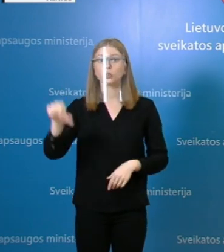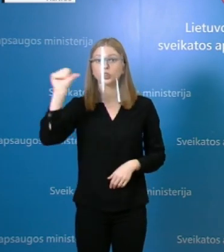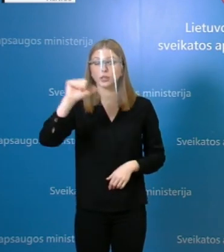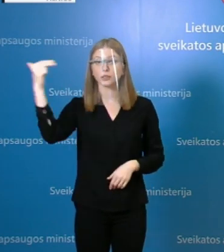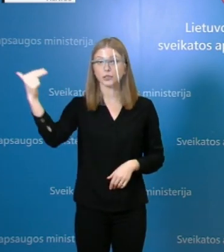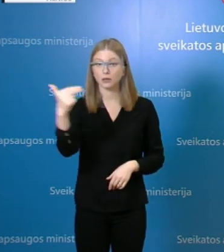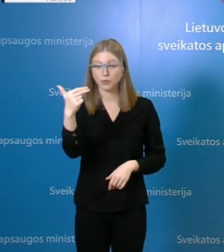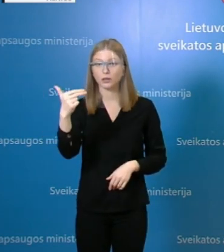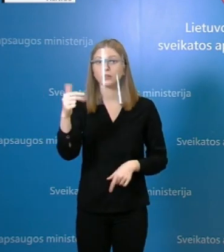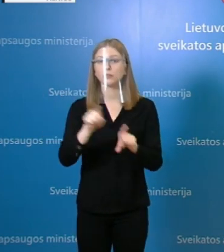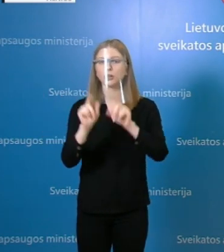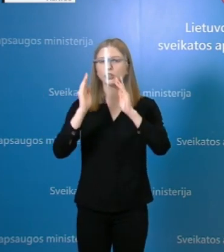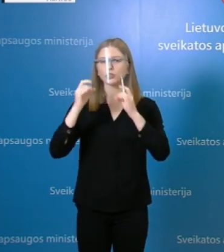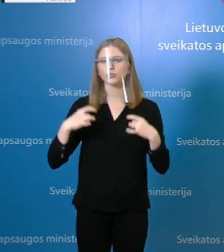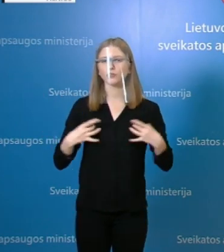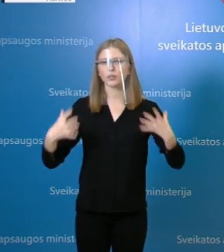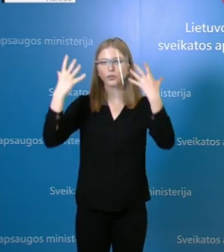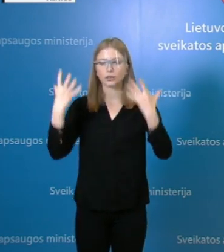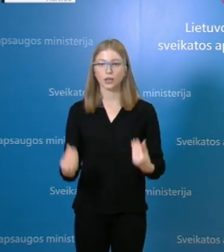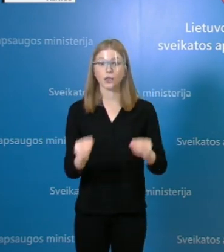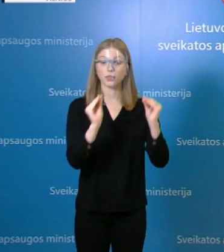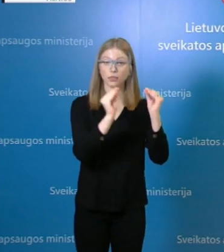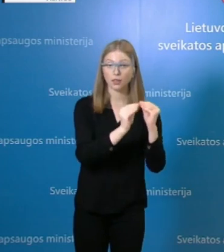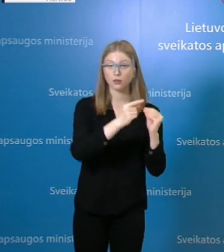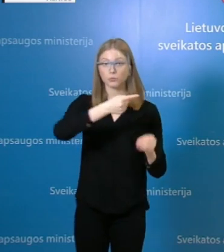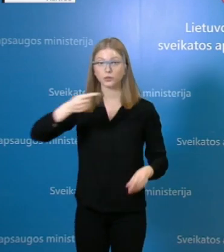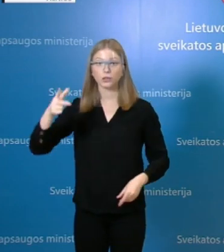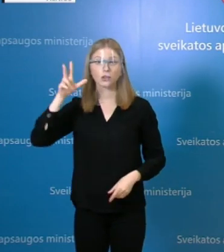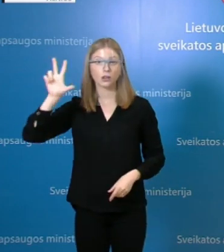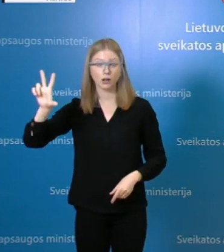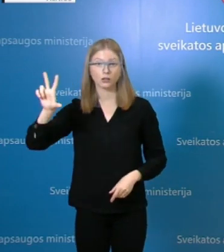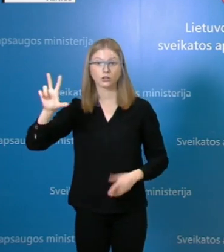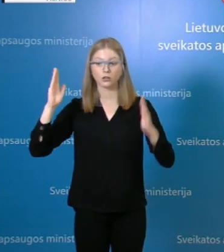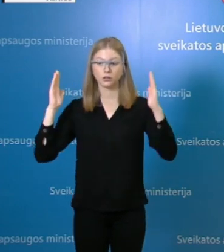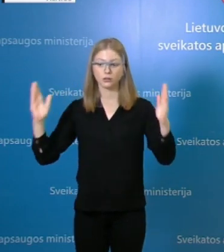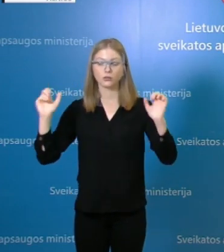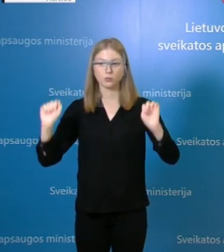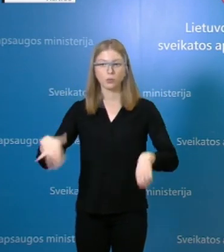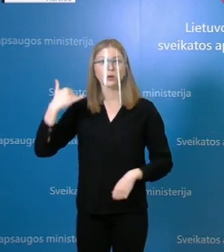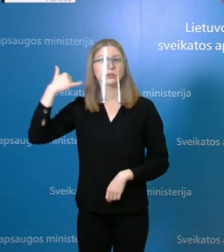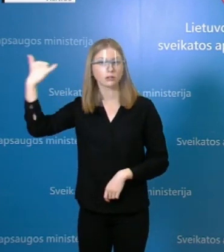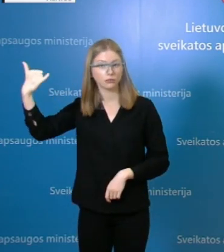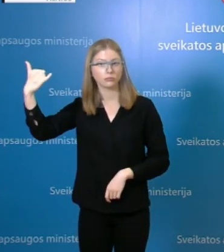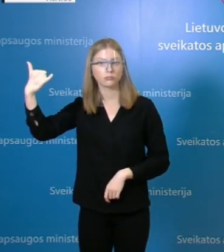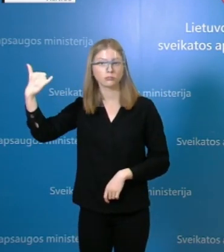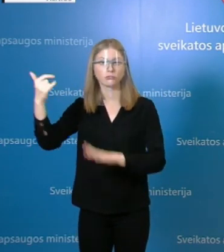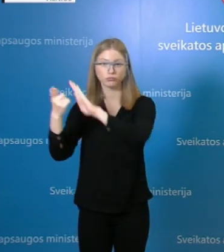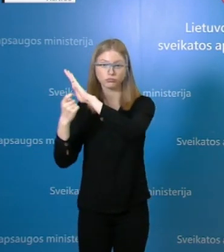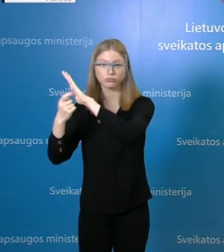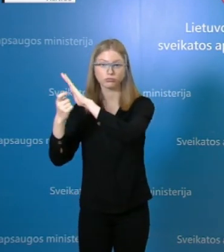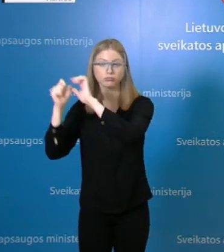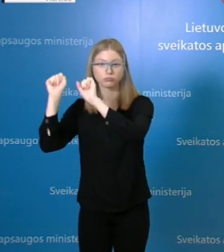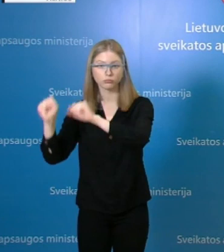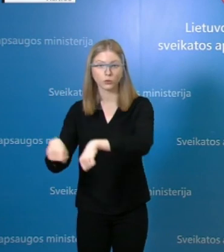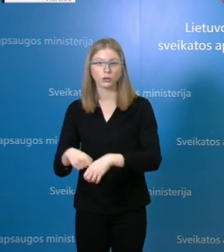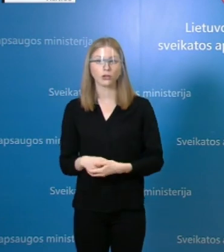dienomis nuo 10 iki 15 valandos. Tai tokiu metu reikėtų skambinti, jeigu turite klausimų, norite kažką